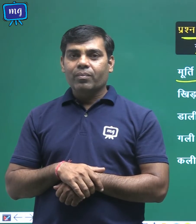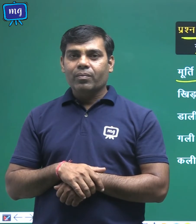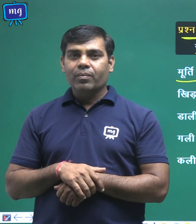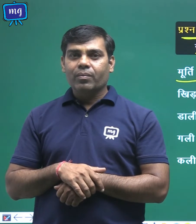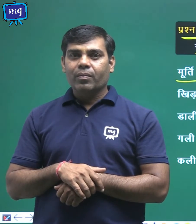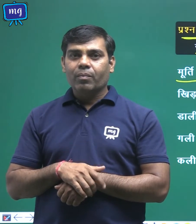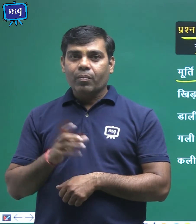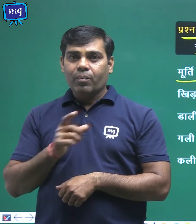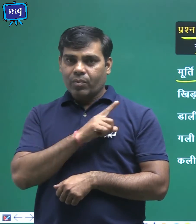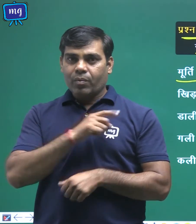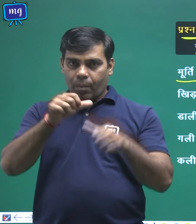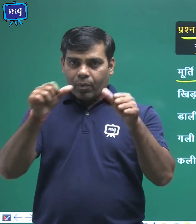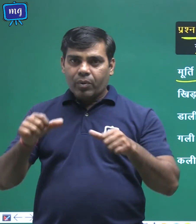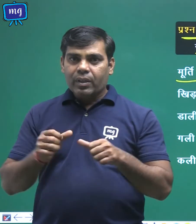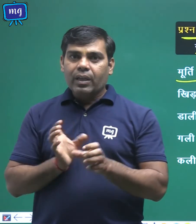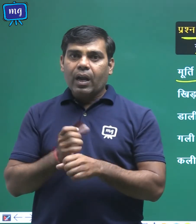बहुवचन